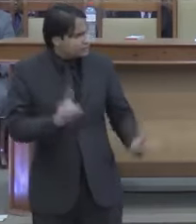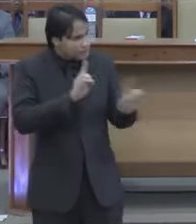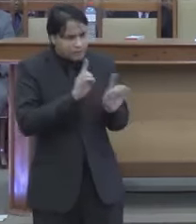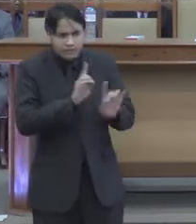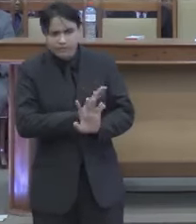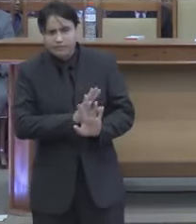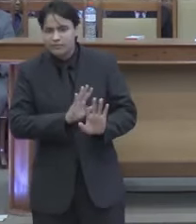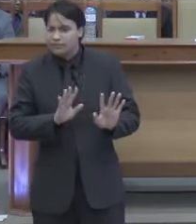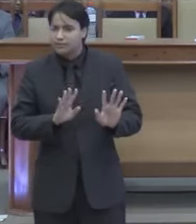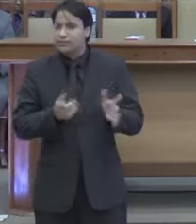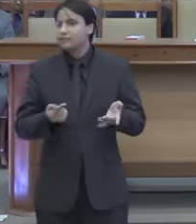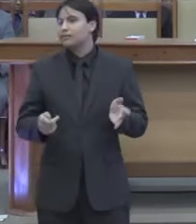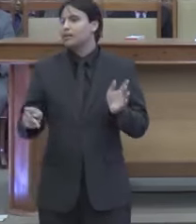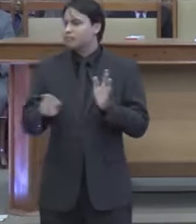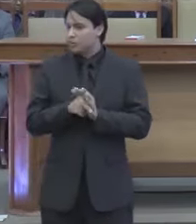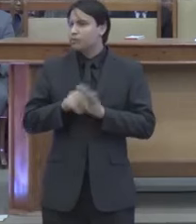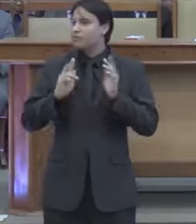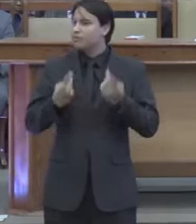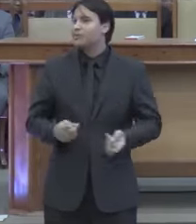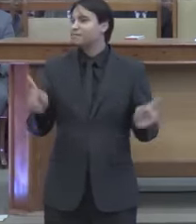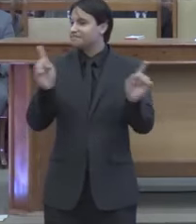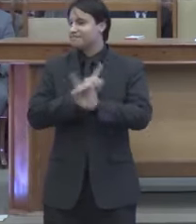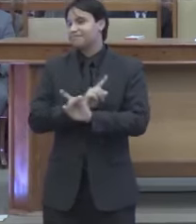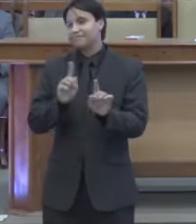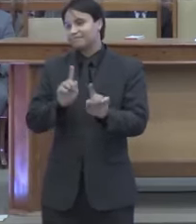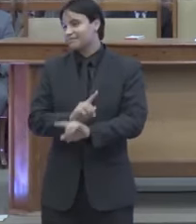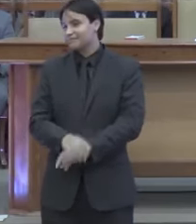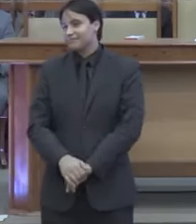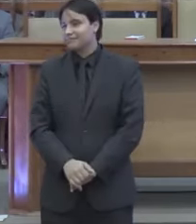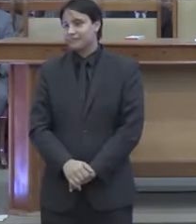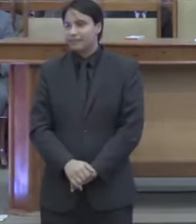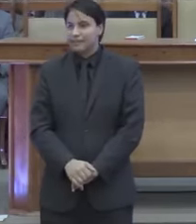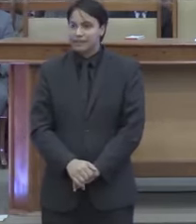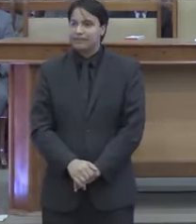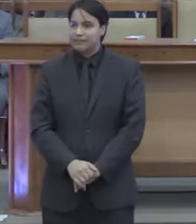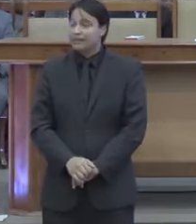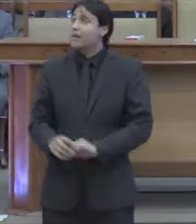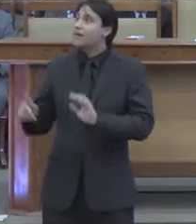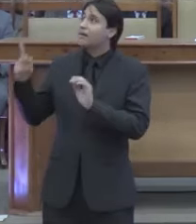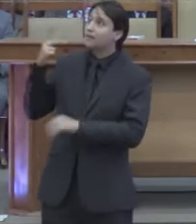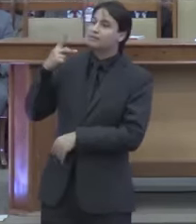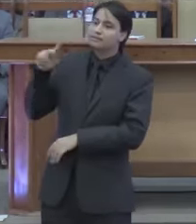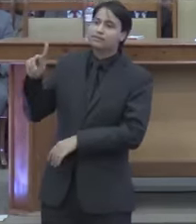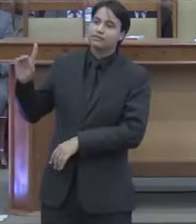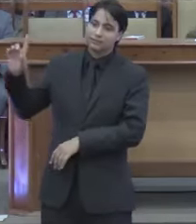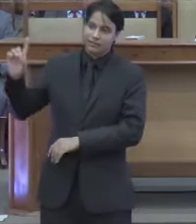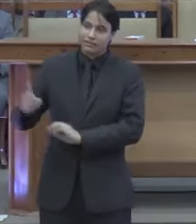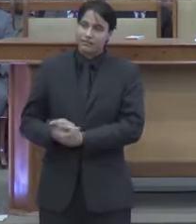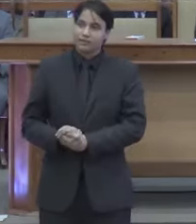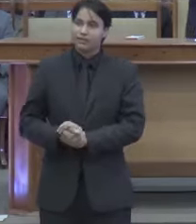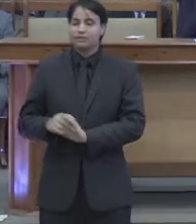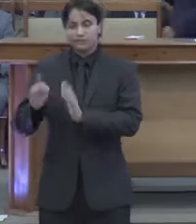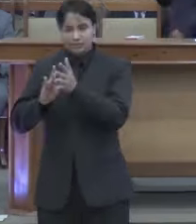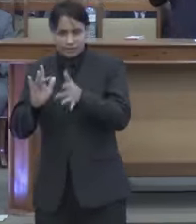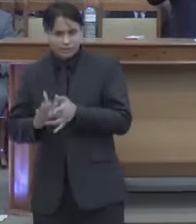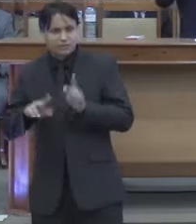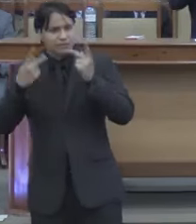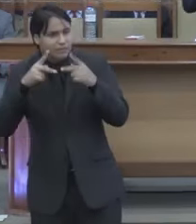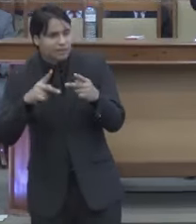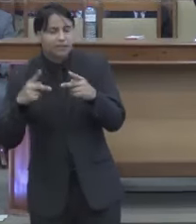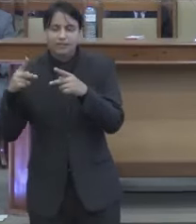homem. É assim, meus irmãos. Não é coisa de homem. Uma vez Jesus pregando, e no meio